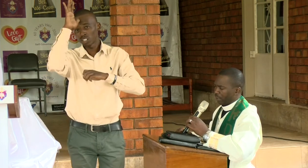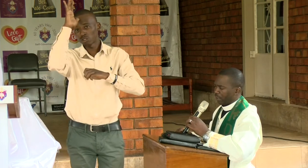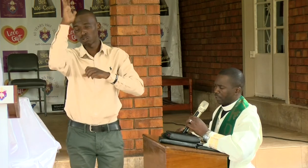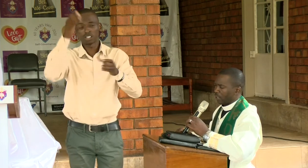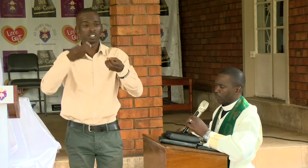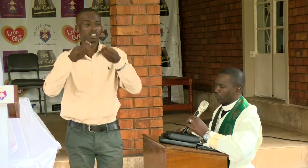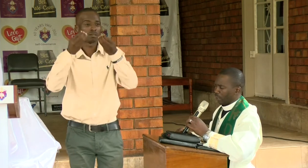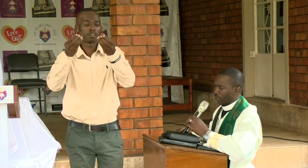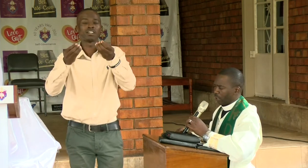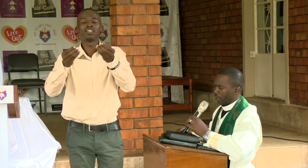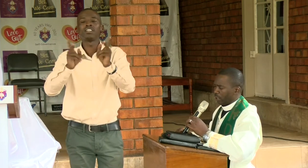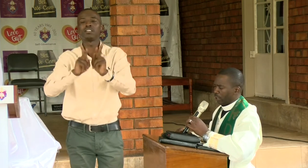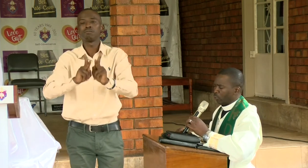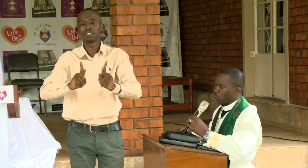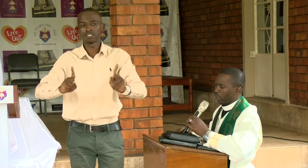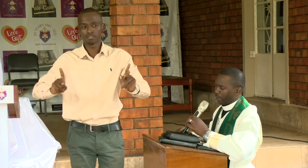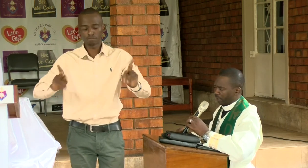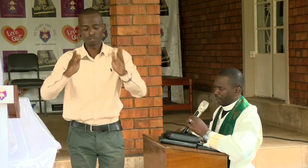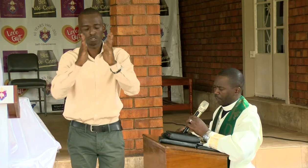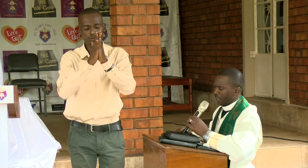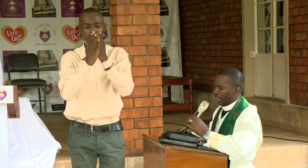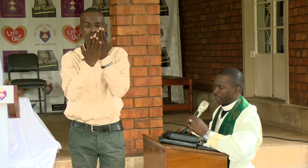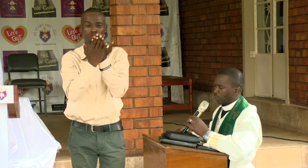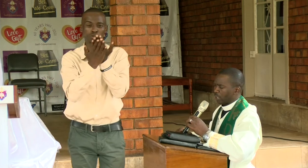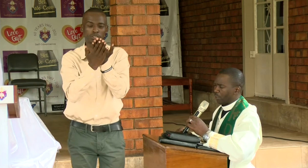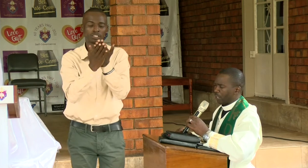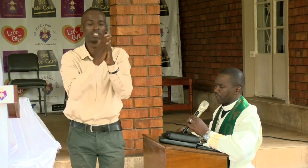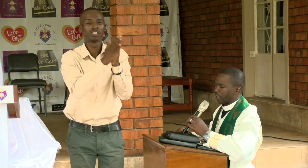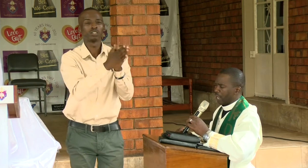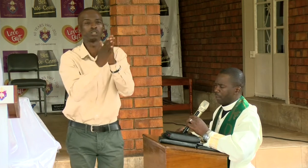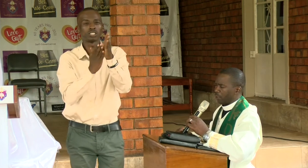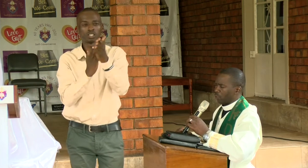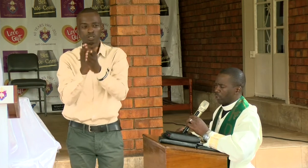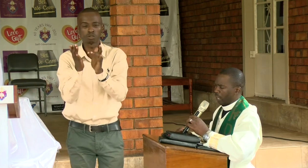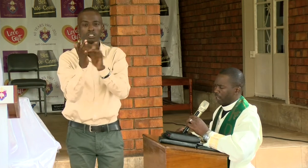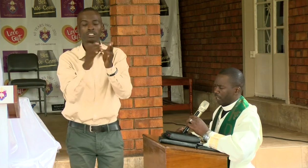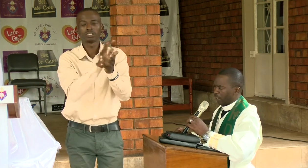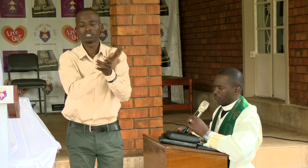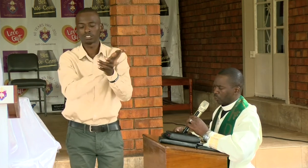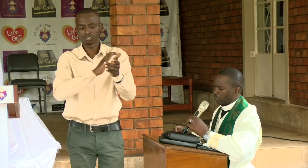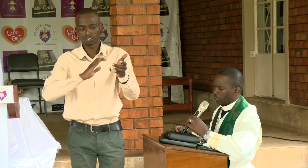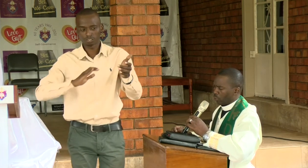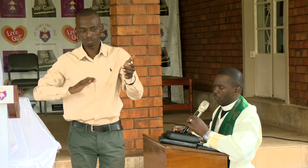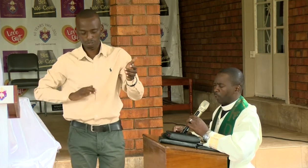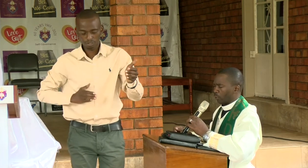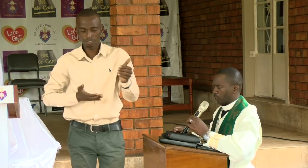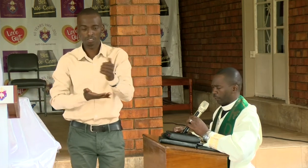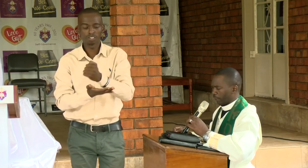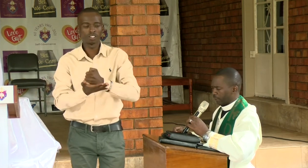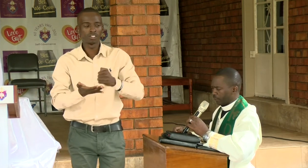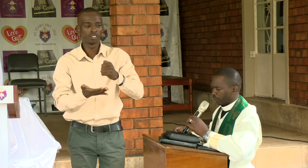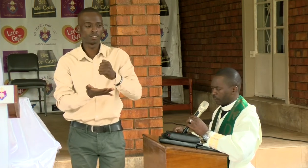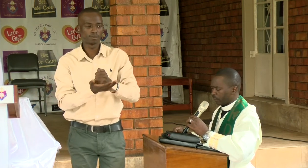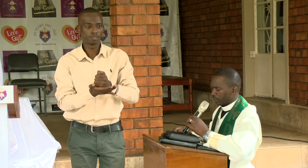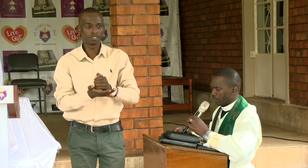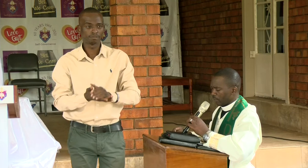w'emirembe, ssebo tusabye n'okwebaza nga tuyita munye erisinga amaanyi gonna, ne Yesu Kristo omulokozi